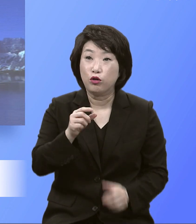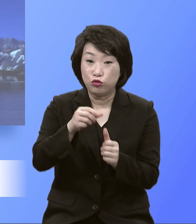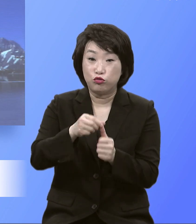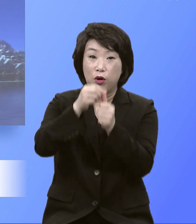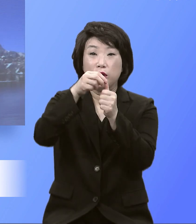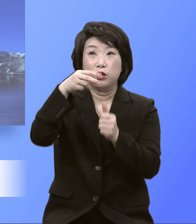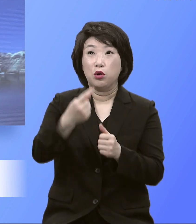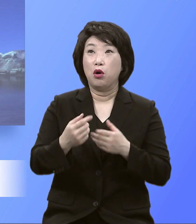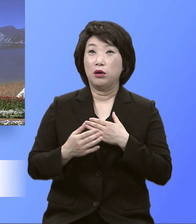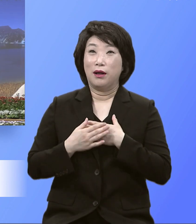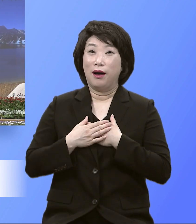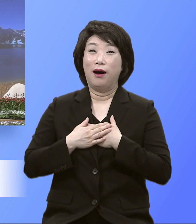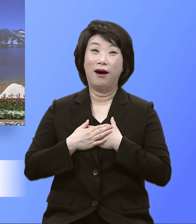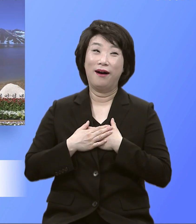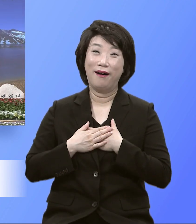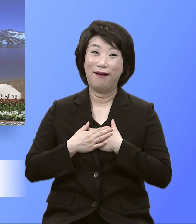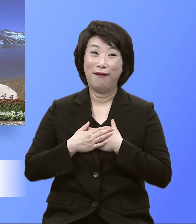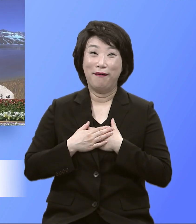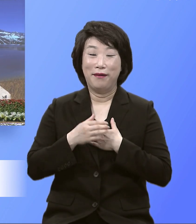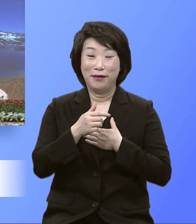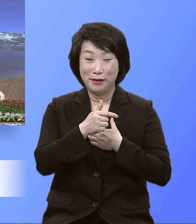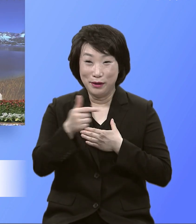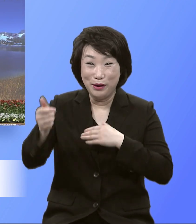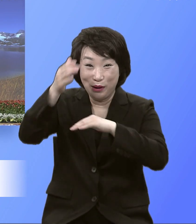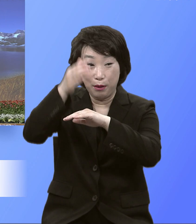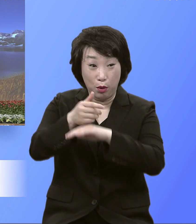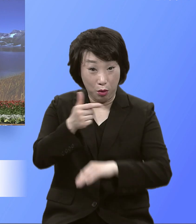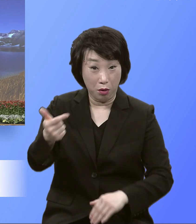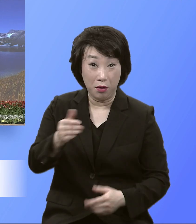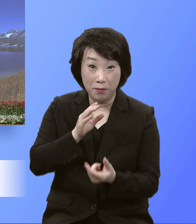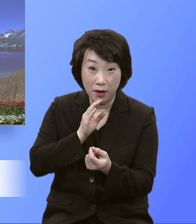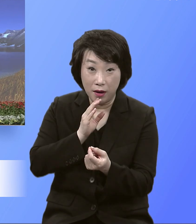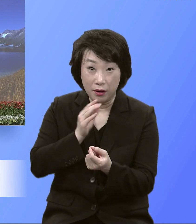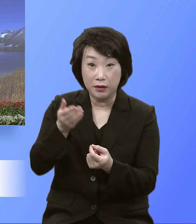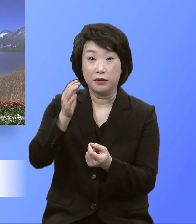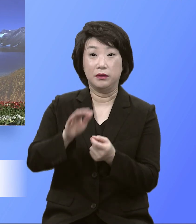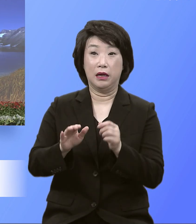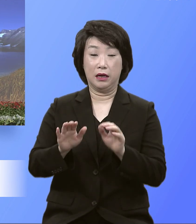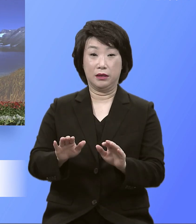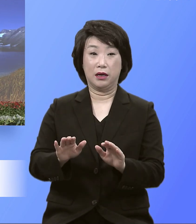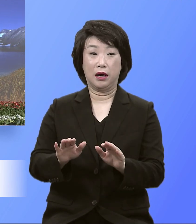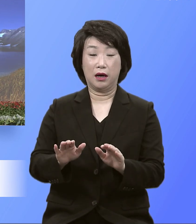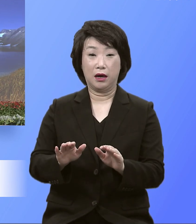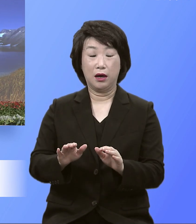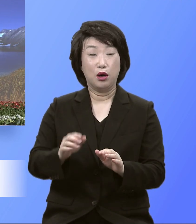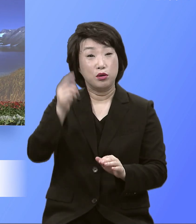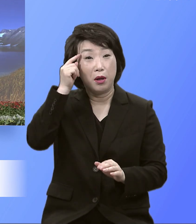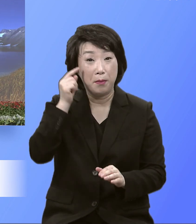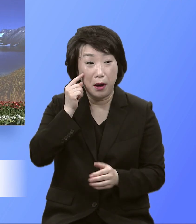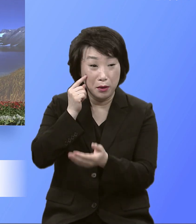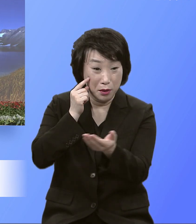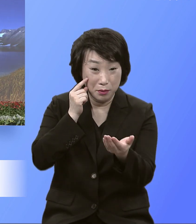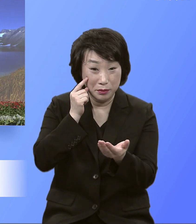해도 엄청나게 감사하는 것인데, 예, 생각해